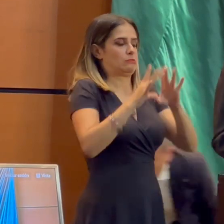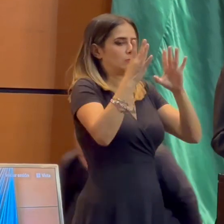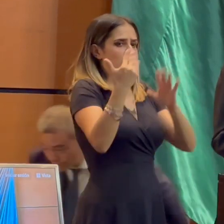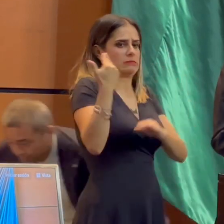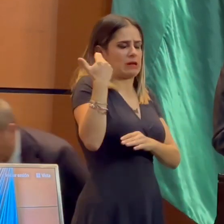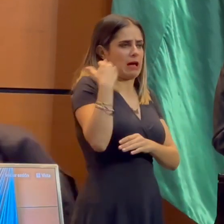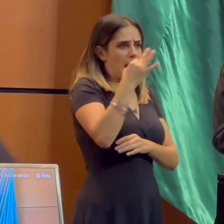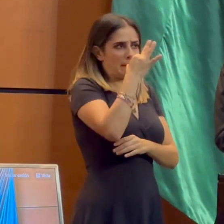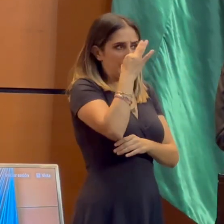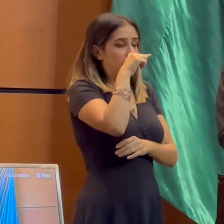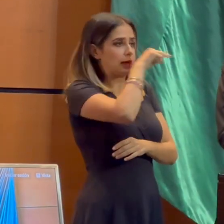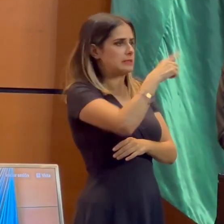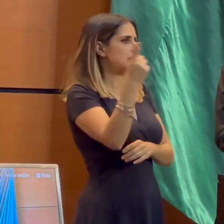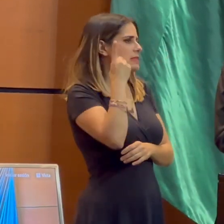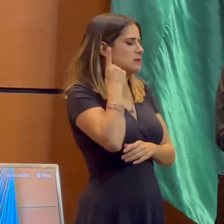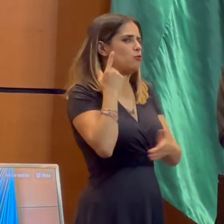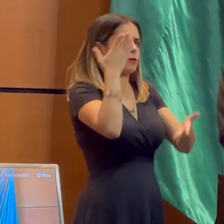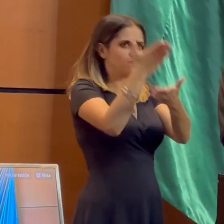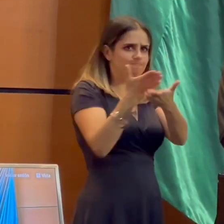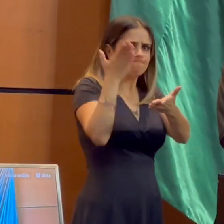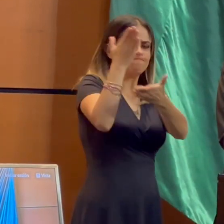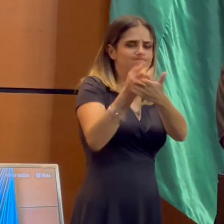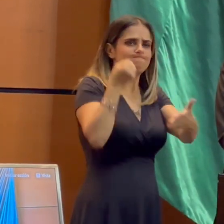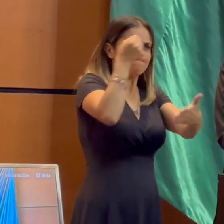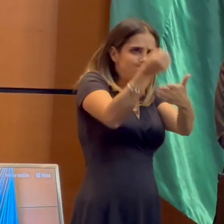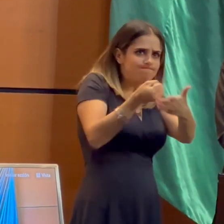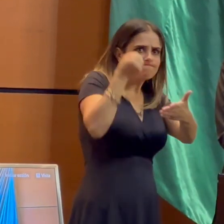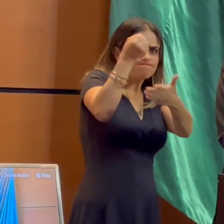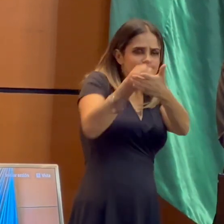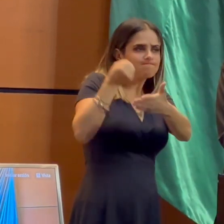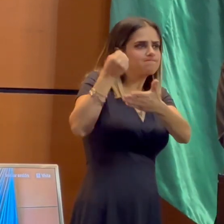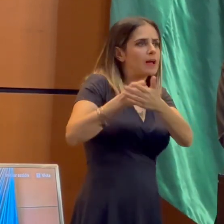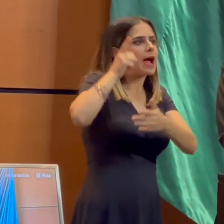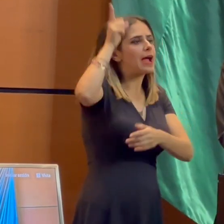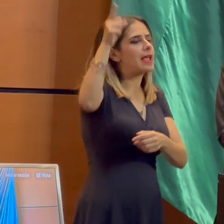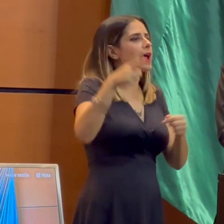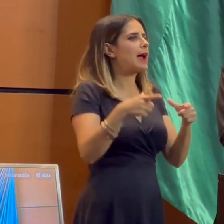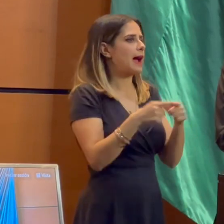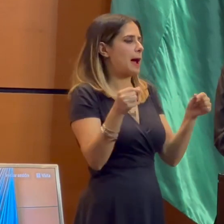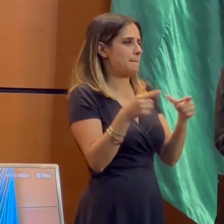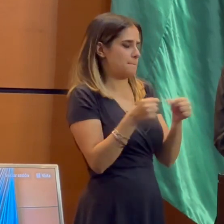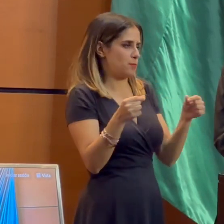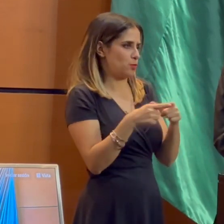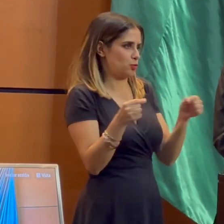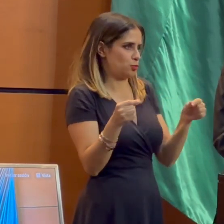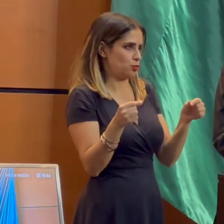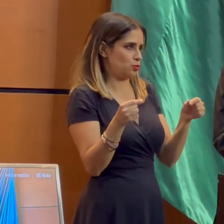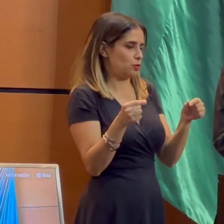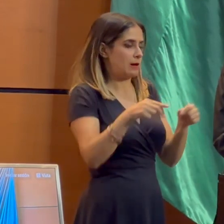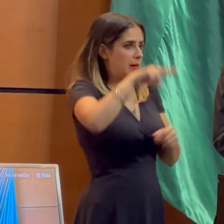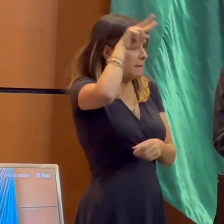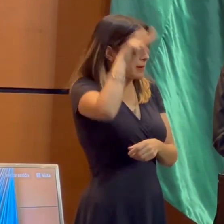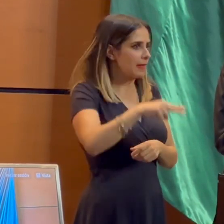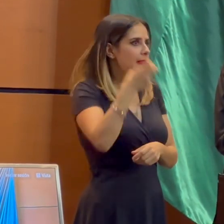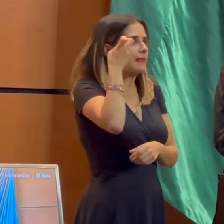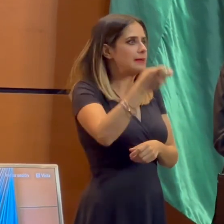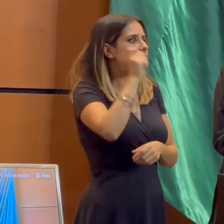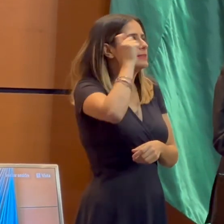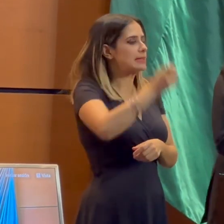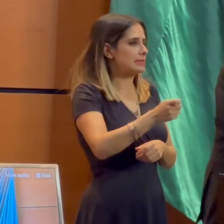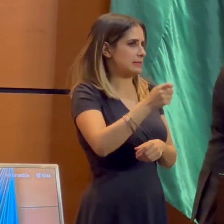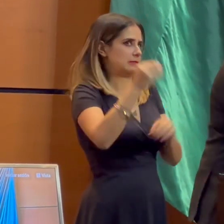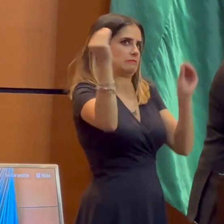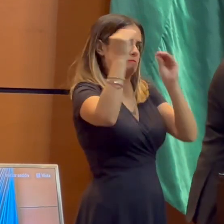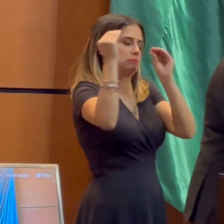un congresista que ha estado empujando, tratando de empujar en Japón, pues a esta realidad, especialmente en el